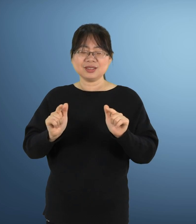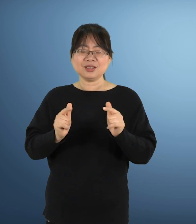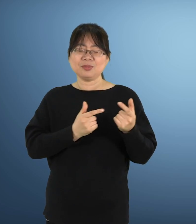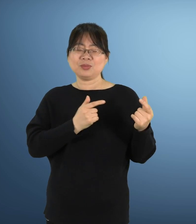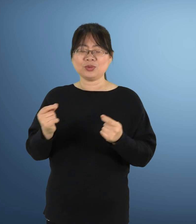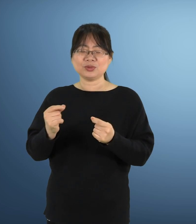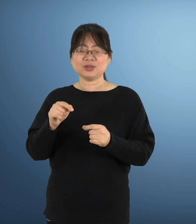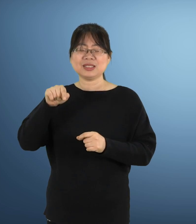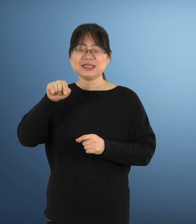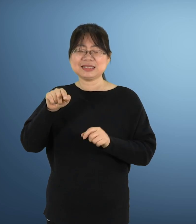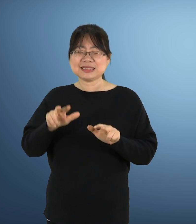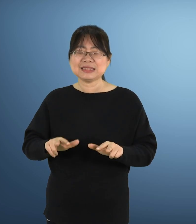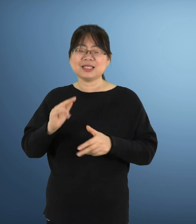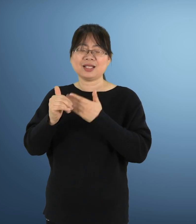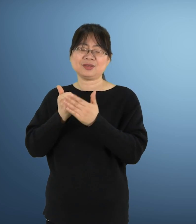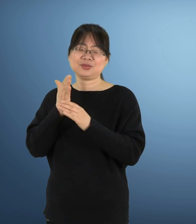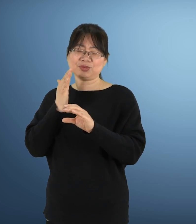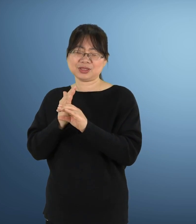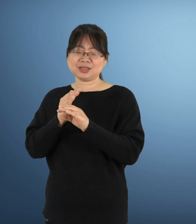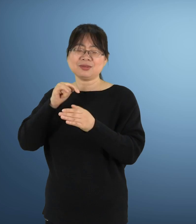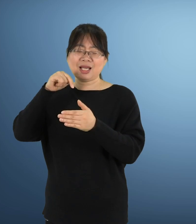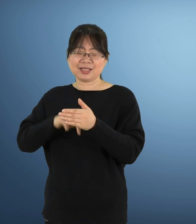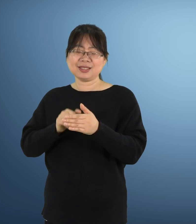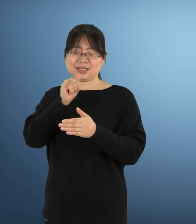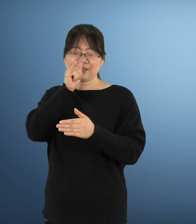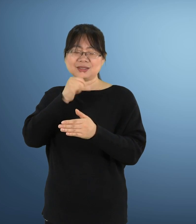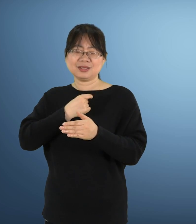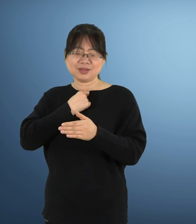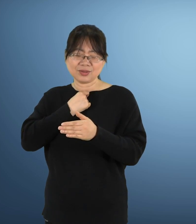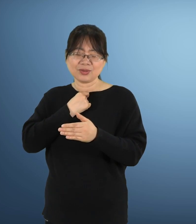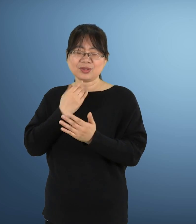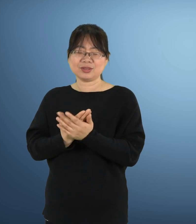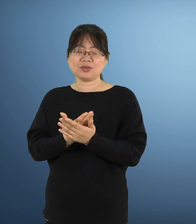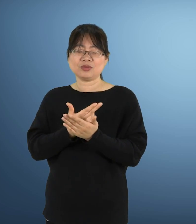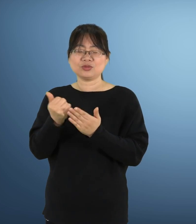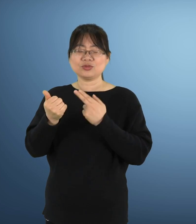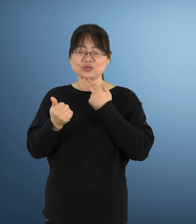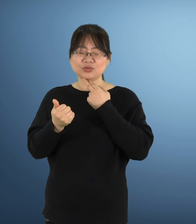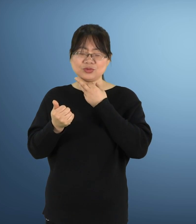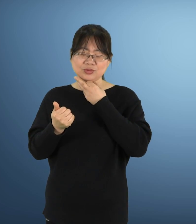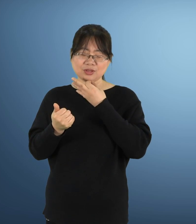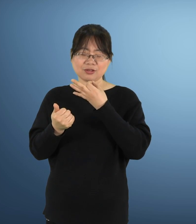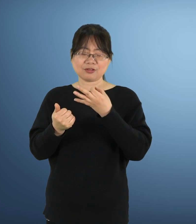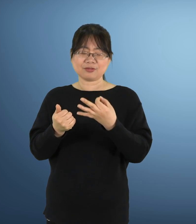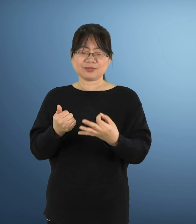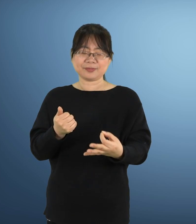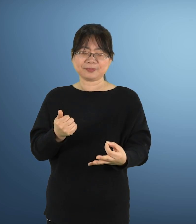있도록 이끌어 주시옵소서. 주여 부른 다음에 기도합시다. 주여